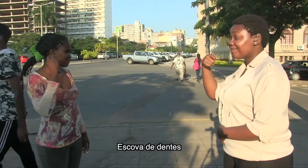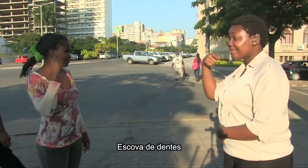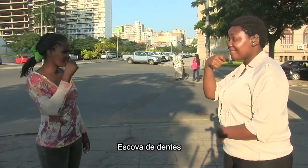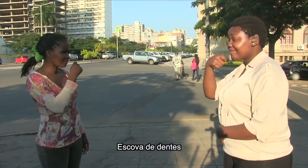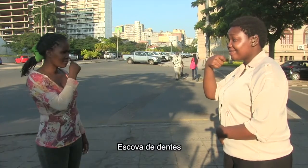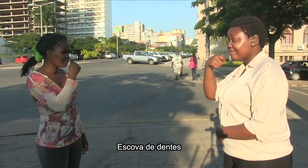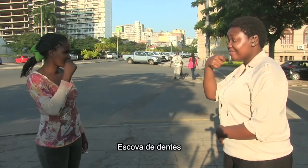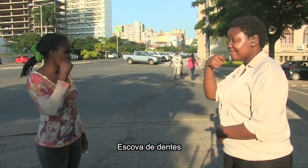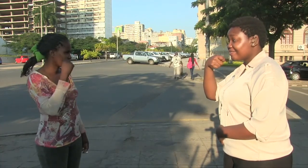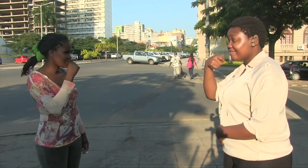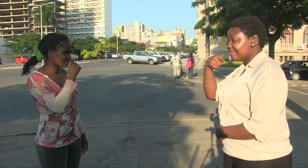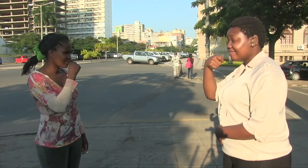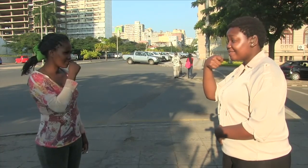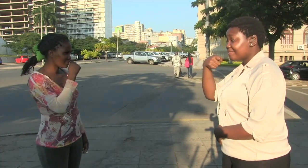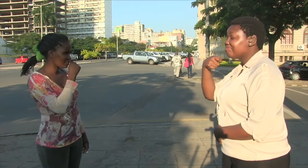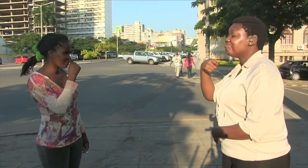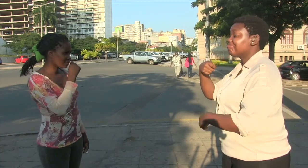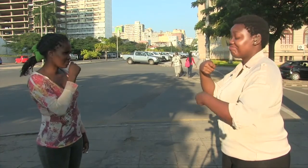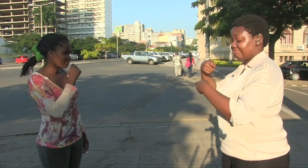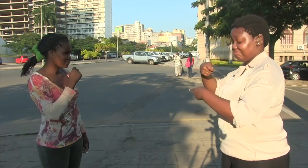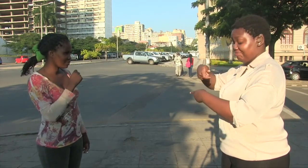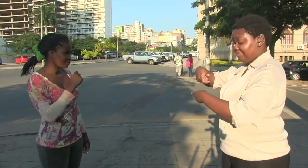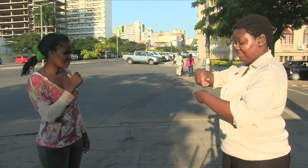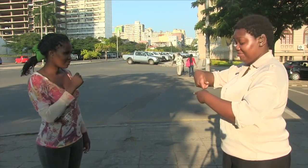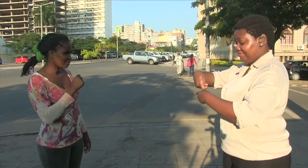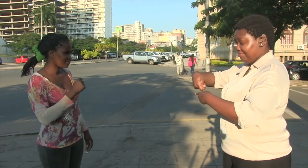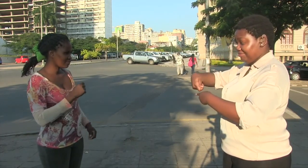Escova de dentes.